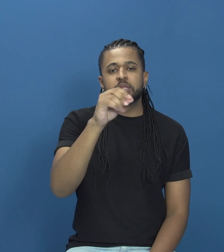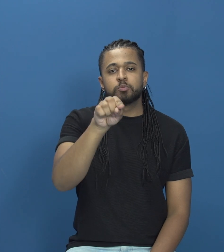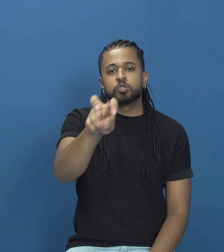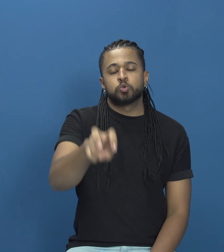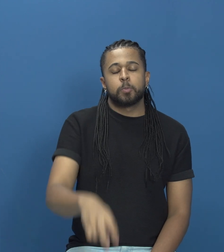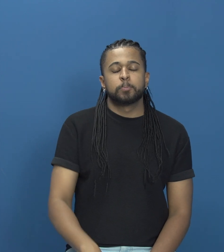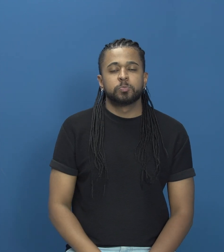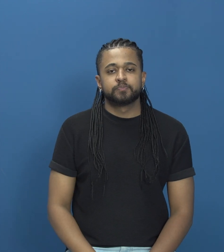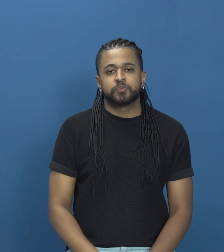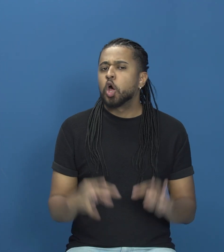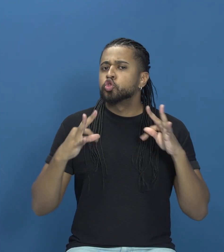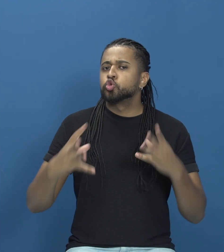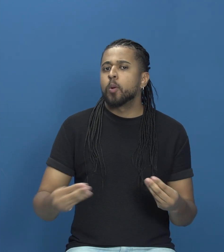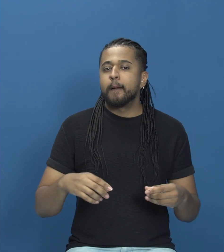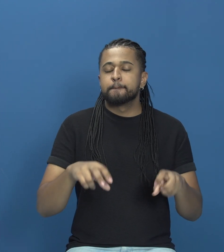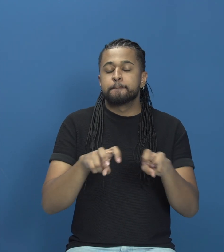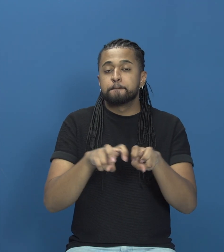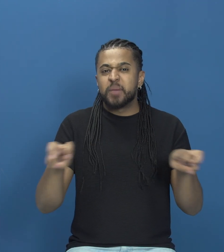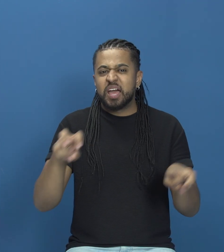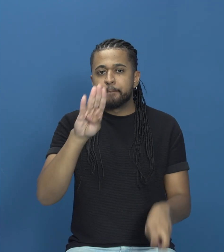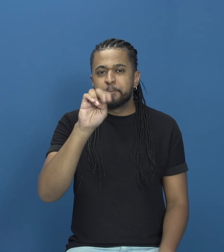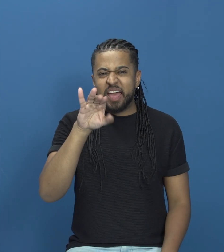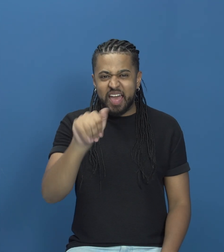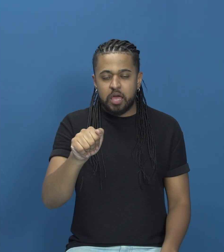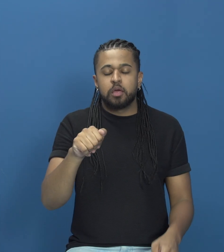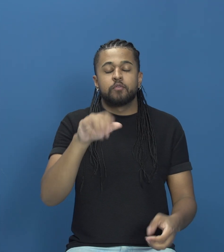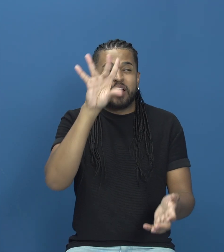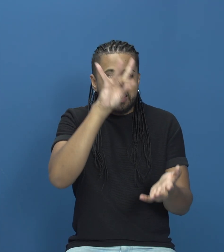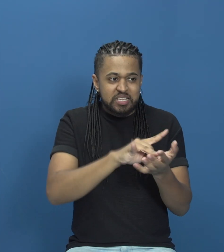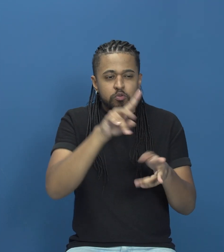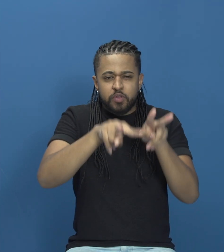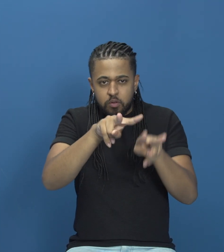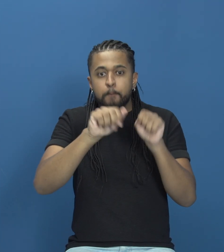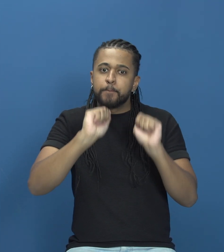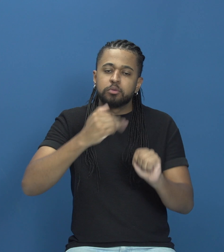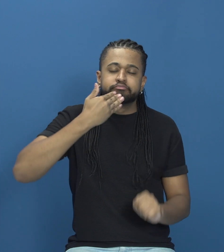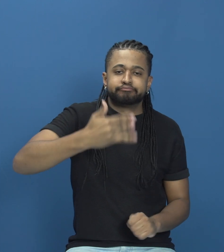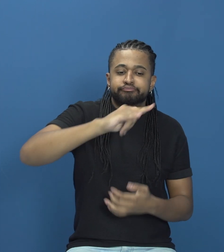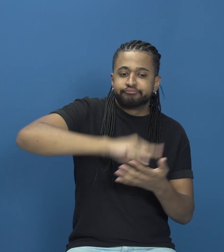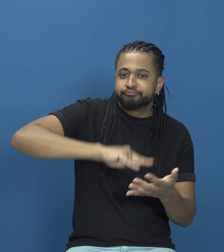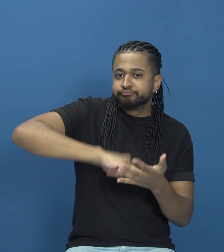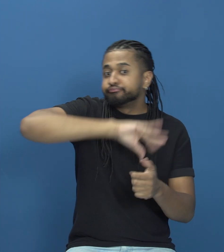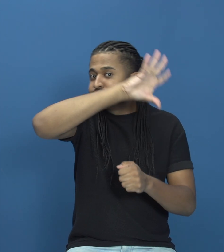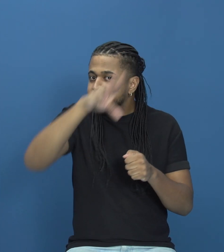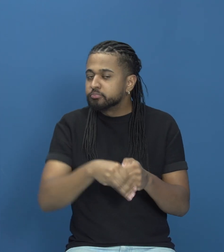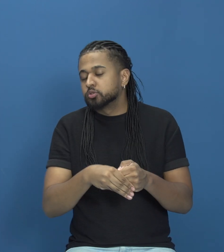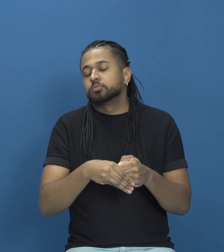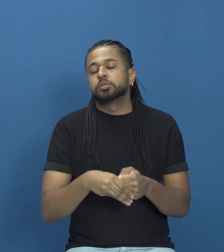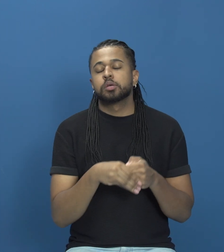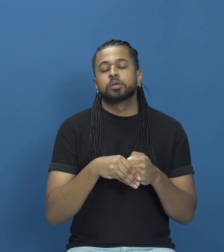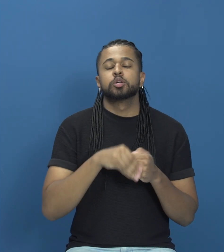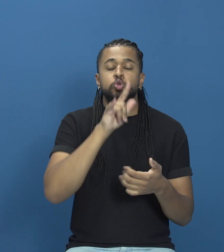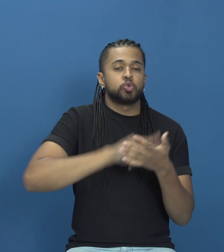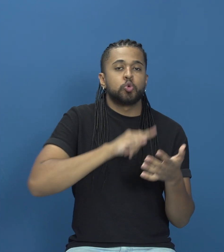10.5. Todas as bancas de validação e verificação poderão solicitar documentação complementar